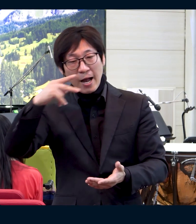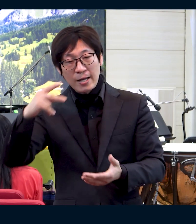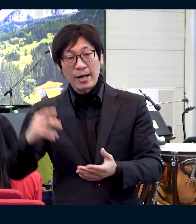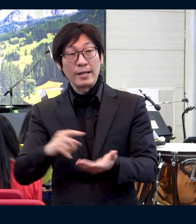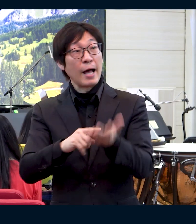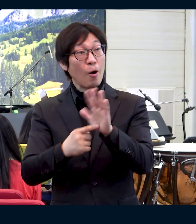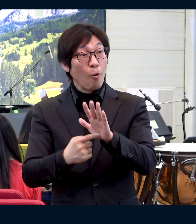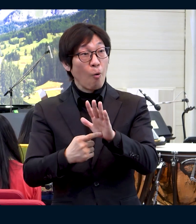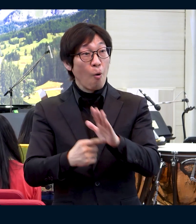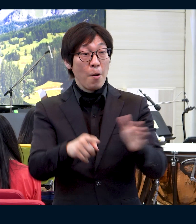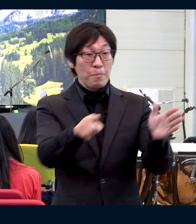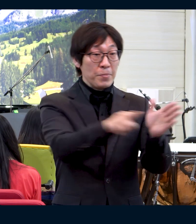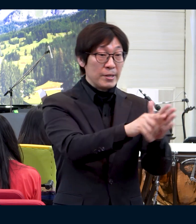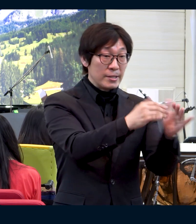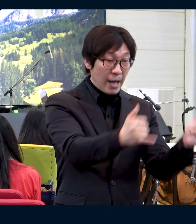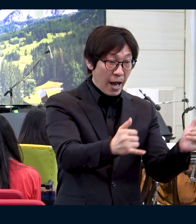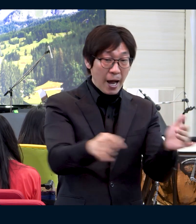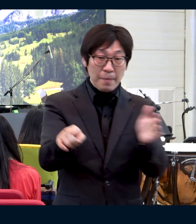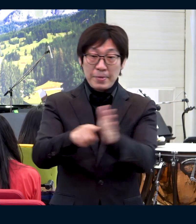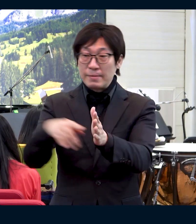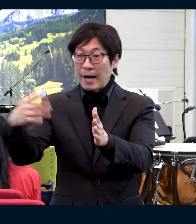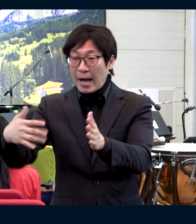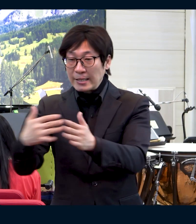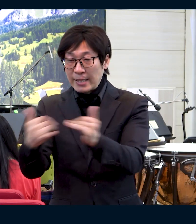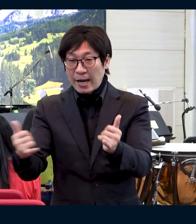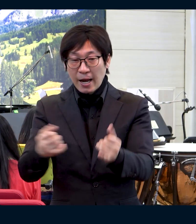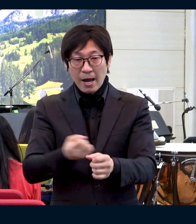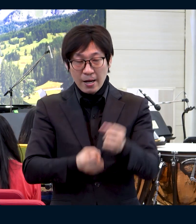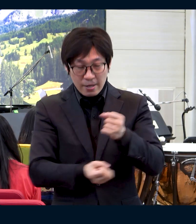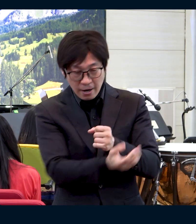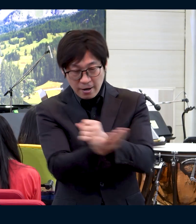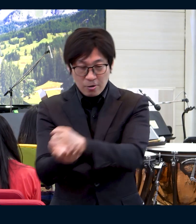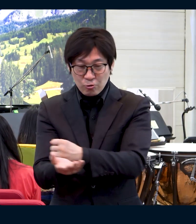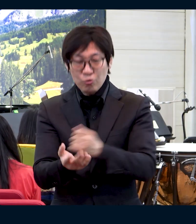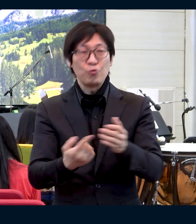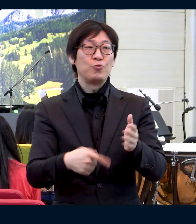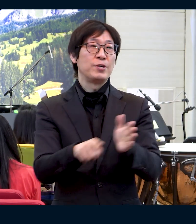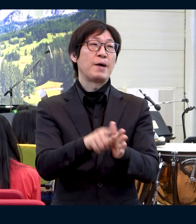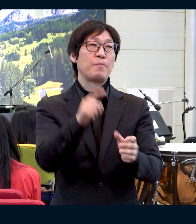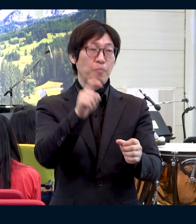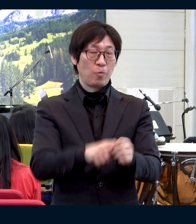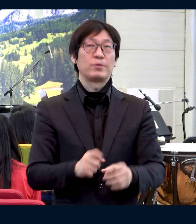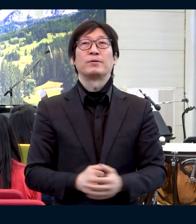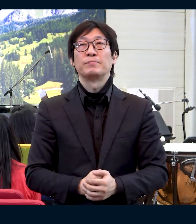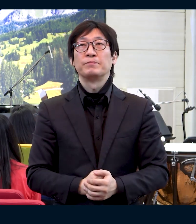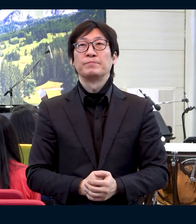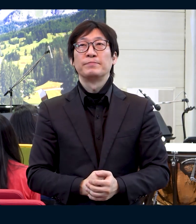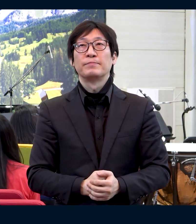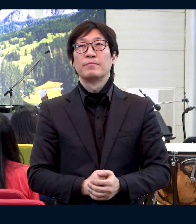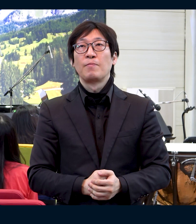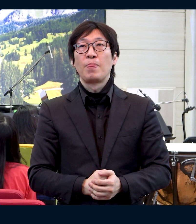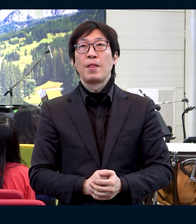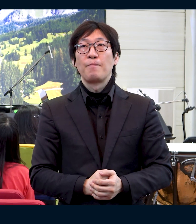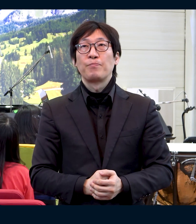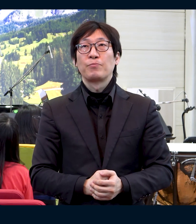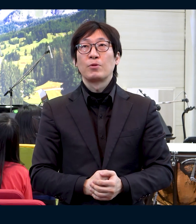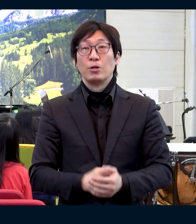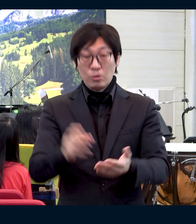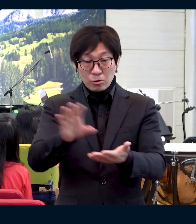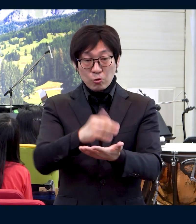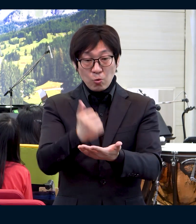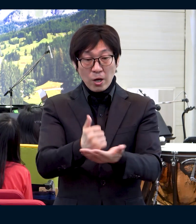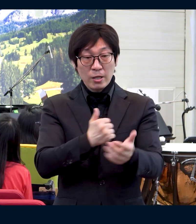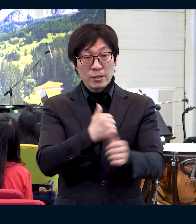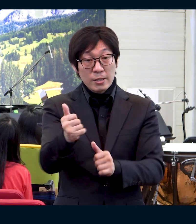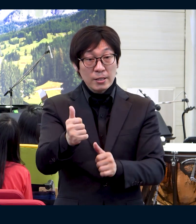자들에게 영향을 주기 때문에 그렇다는 것입니다. 우리 그리스도인들이 누리게 될 승리가 곧 우리의 이야기가 될